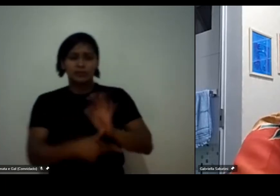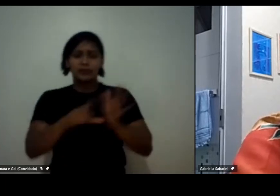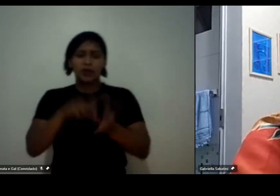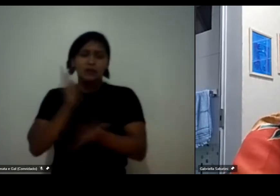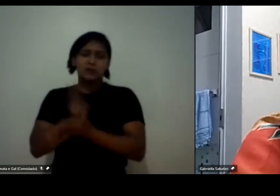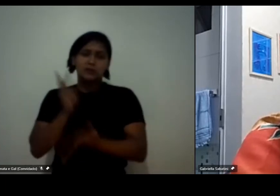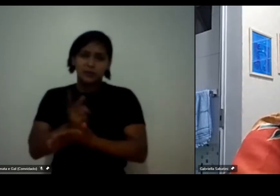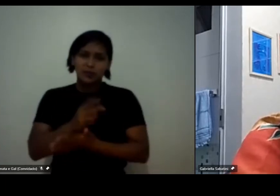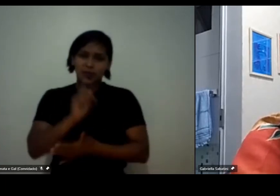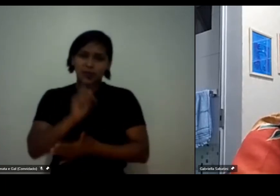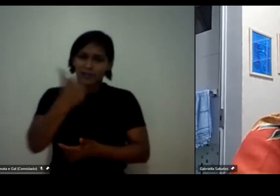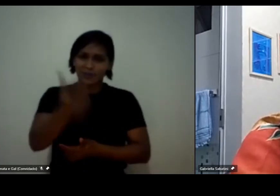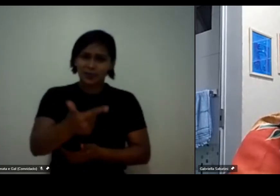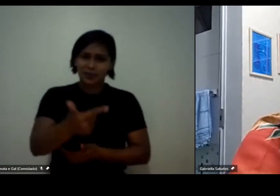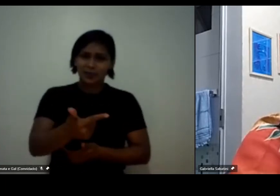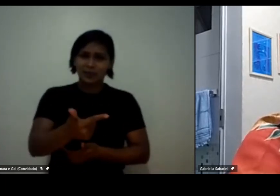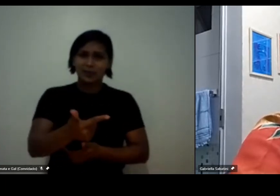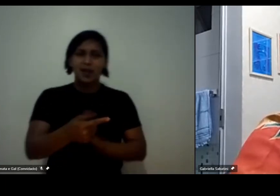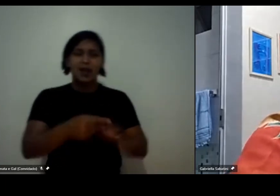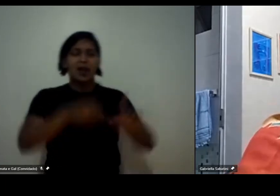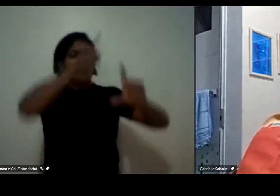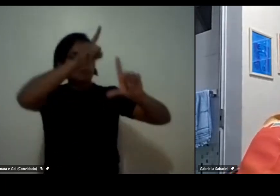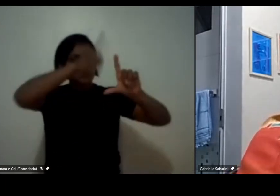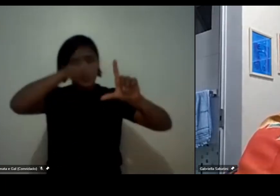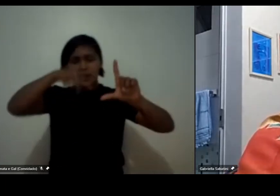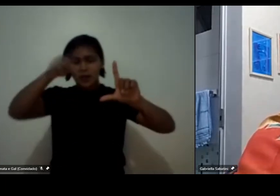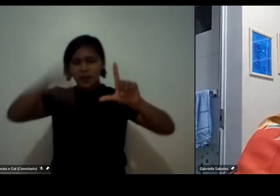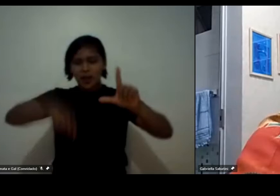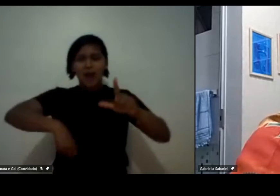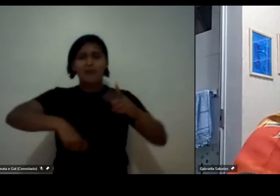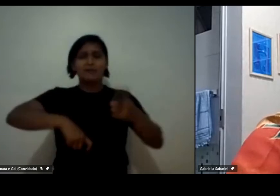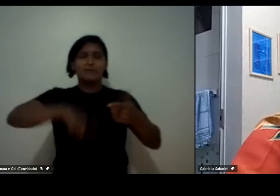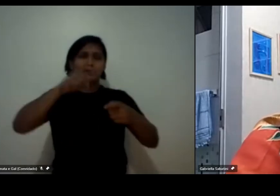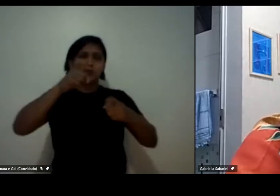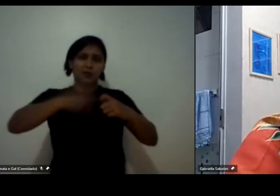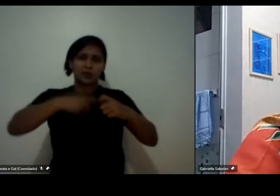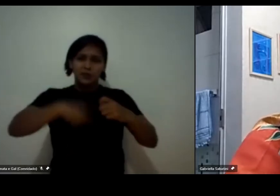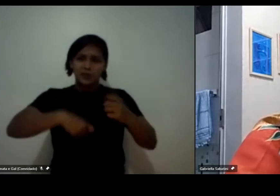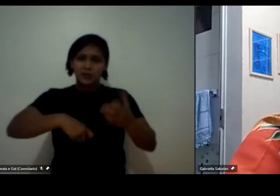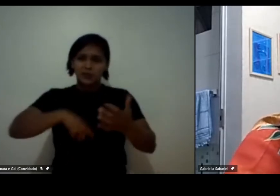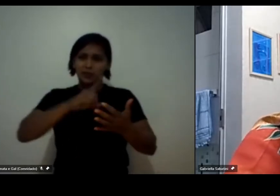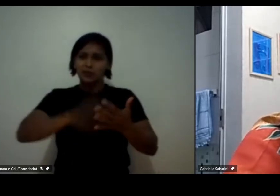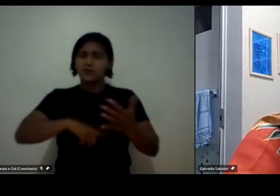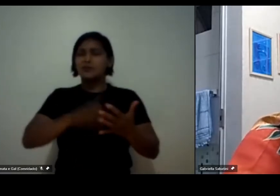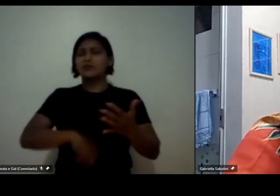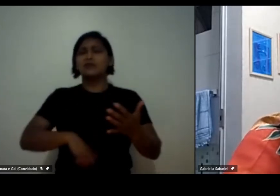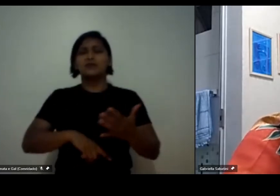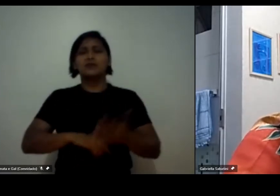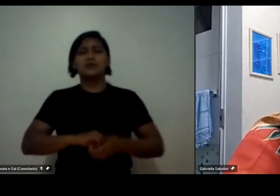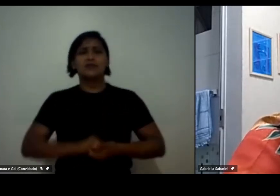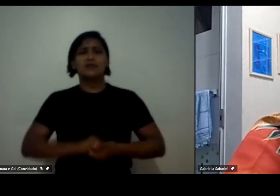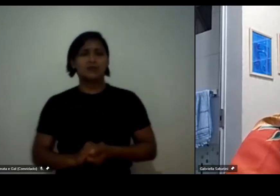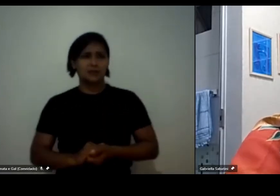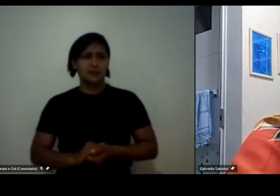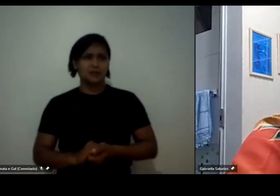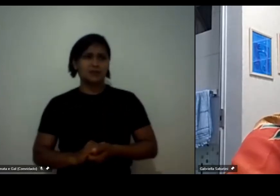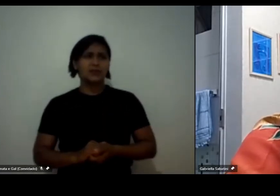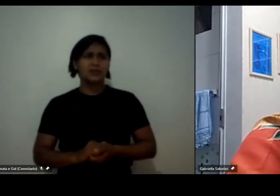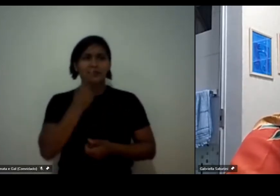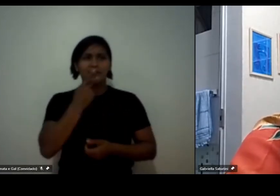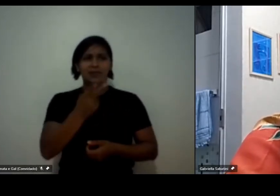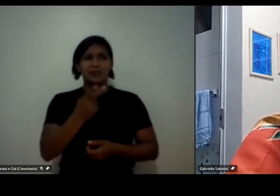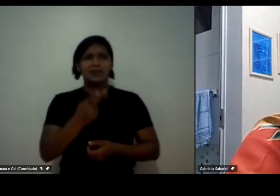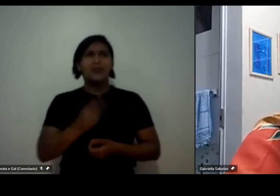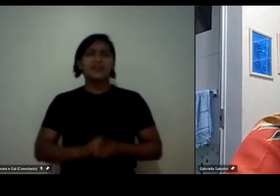nós, que nos tabelam em gráficos e laudos médicos. O poder hegemônico trata valores como